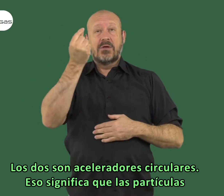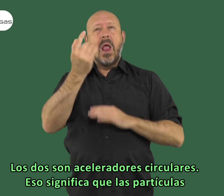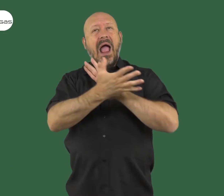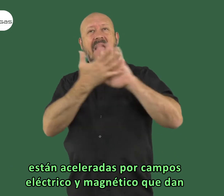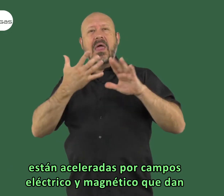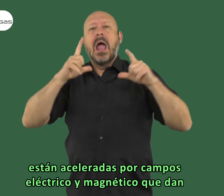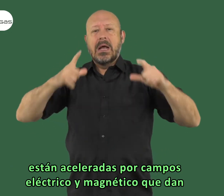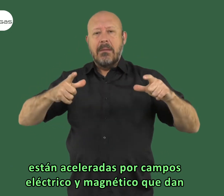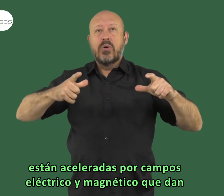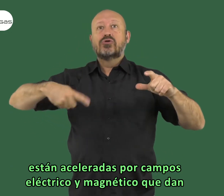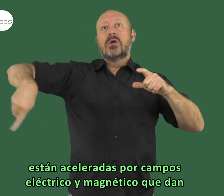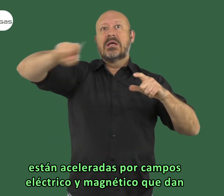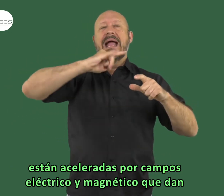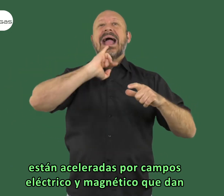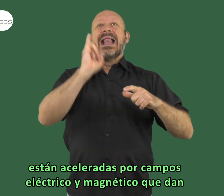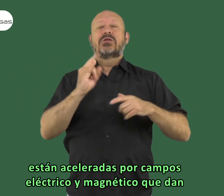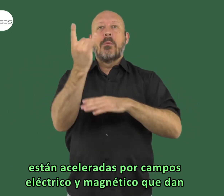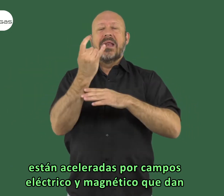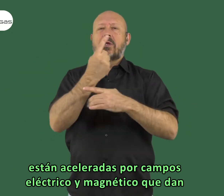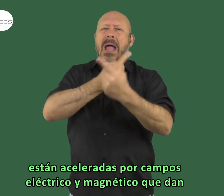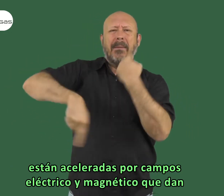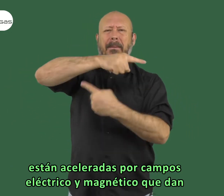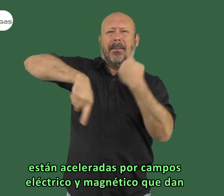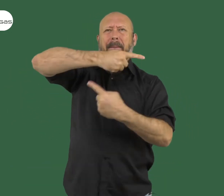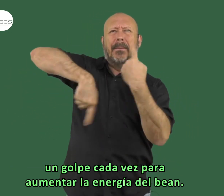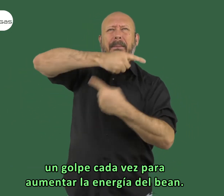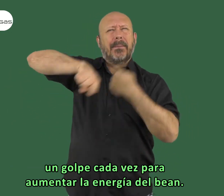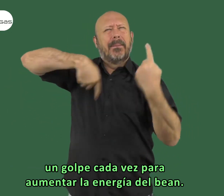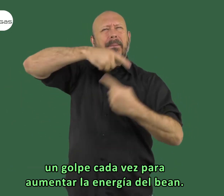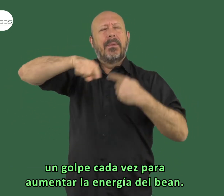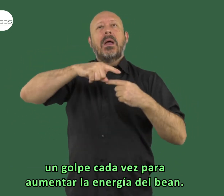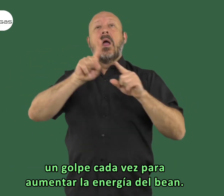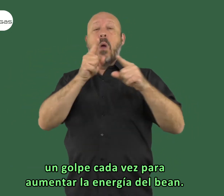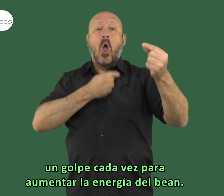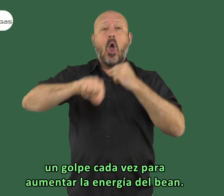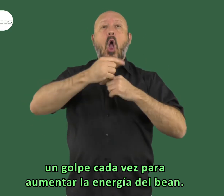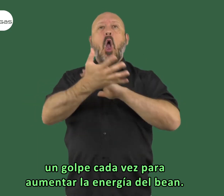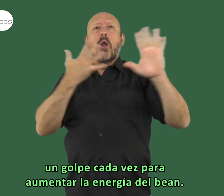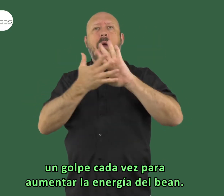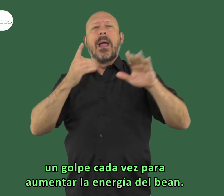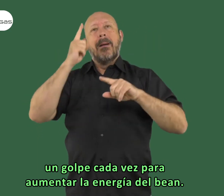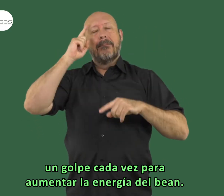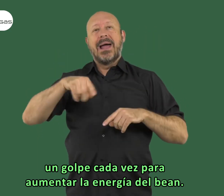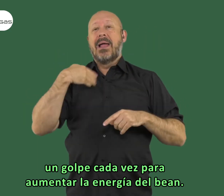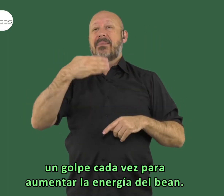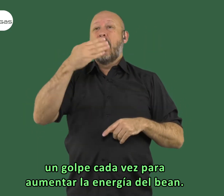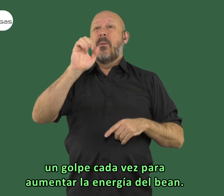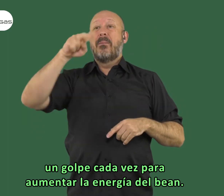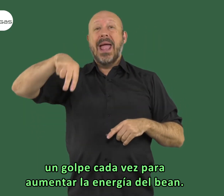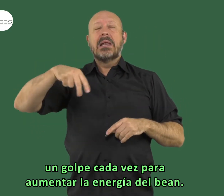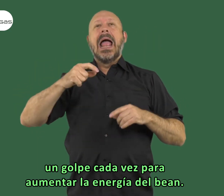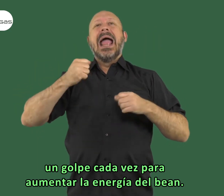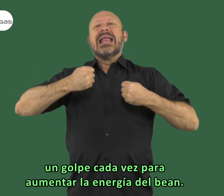que las partículas están aceleradas por campos eléctrico y magnético que le dan un golpe cada vez para aumentar la